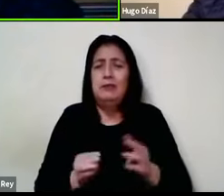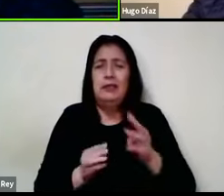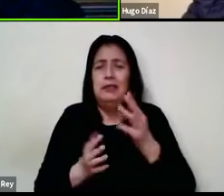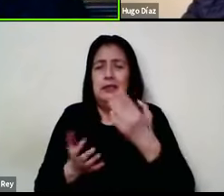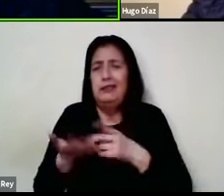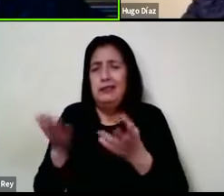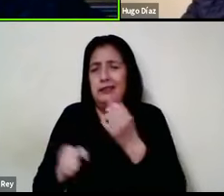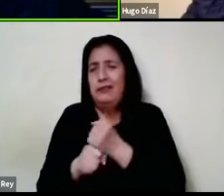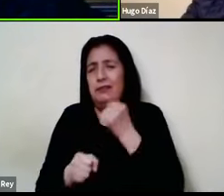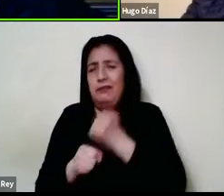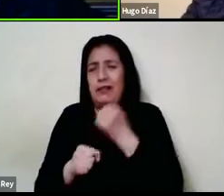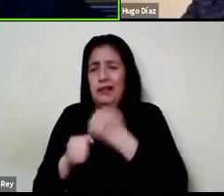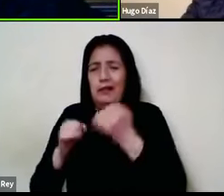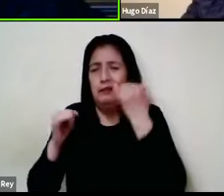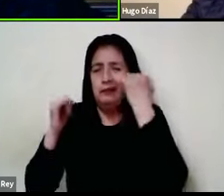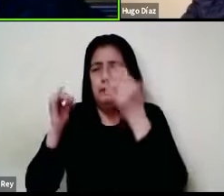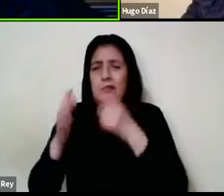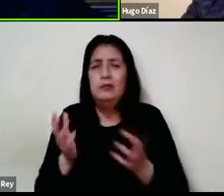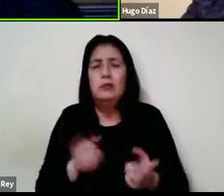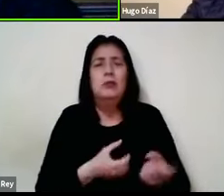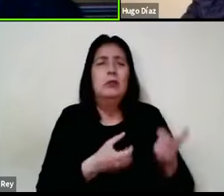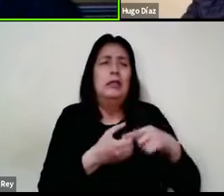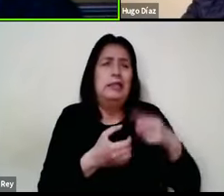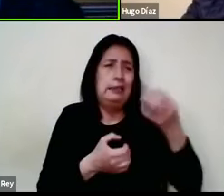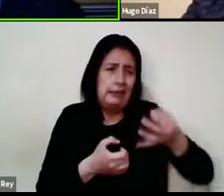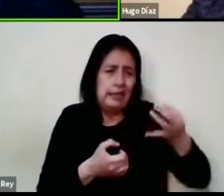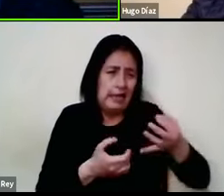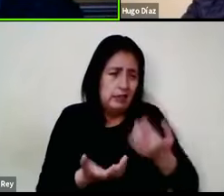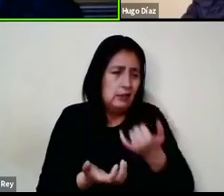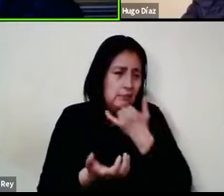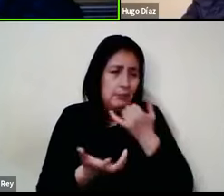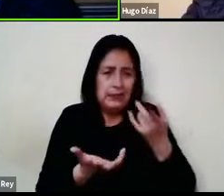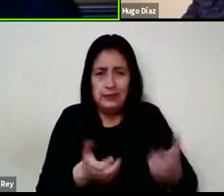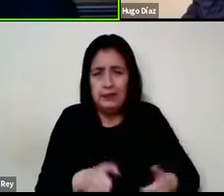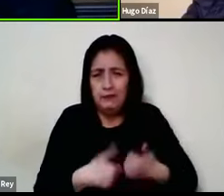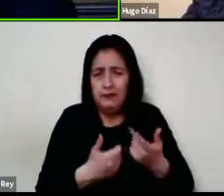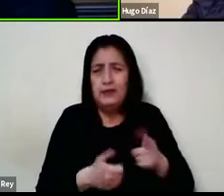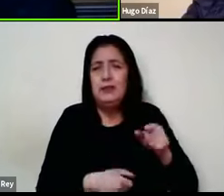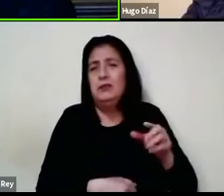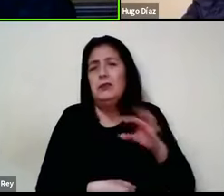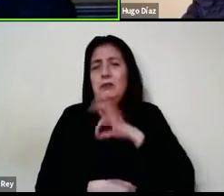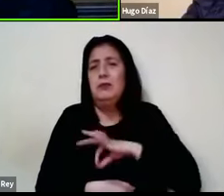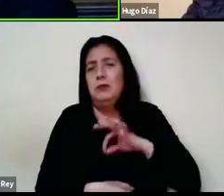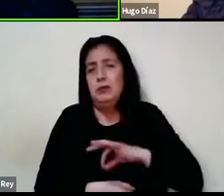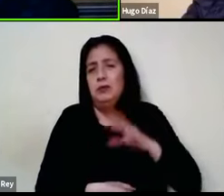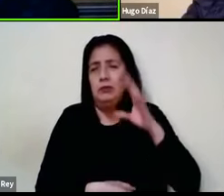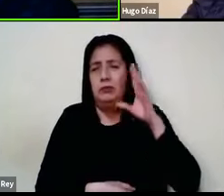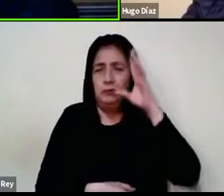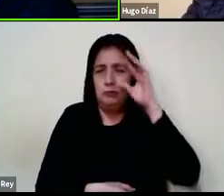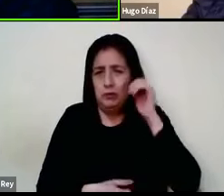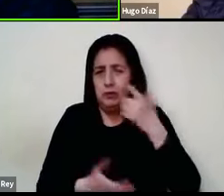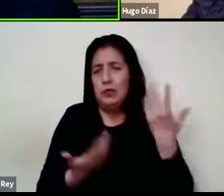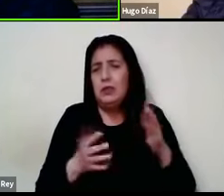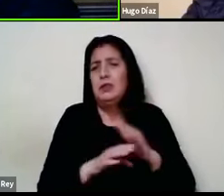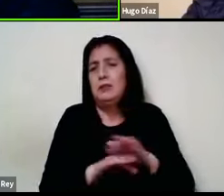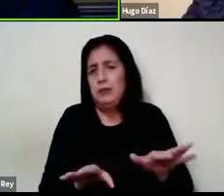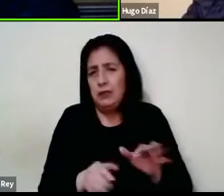y van a tratar de involucrarnos con situaciones reales. Y eso creo que han aprovechado muchos chiquitos que han